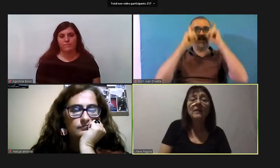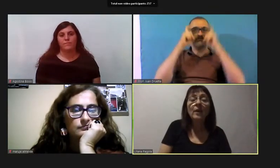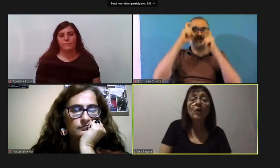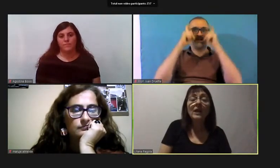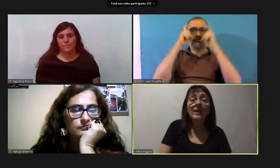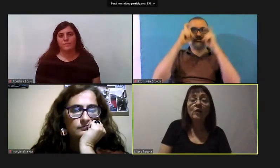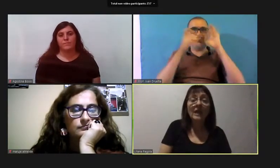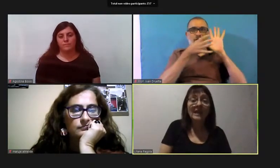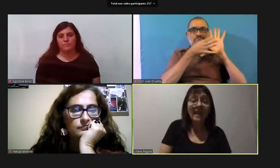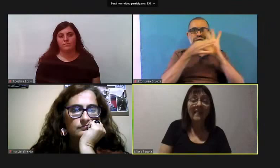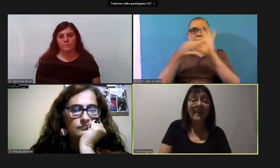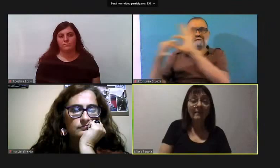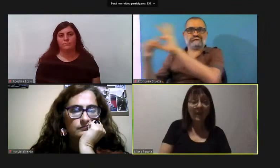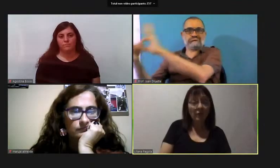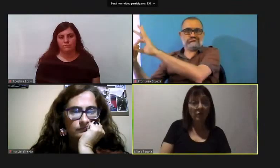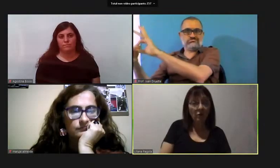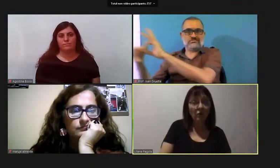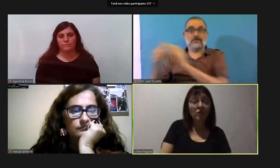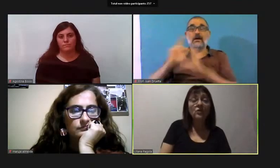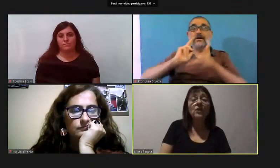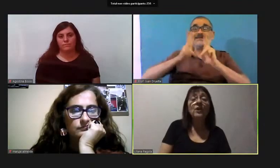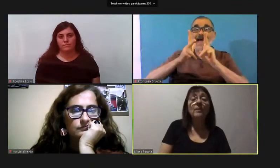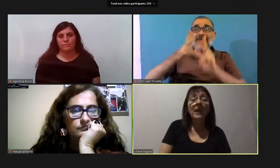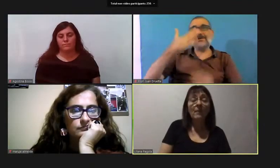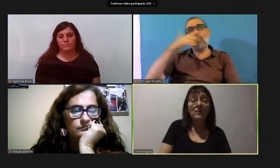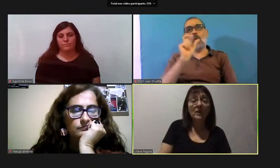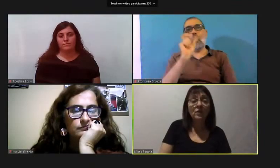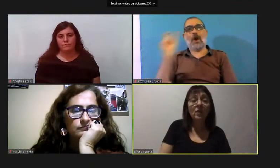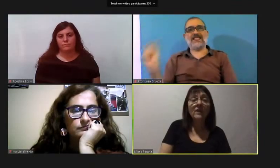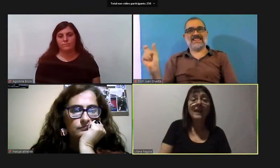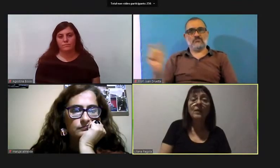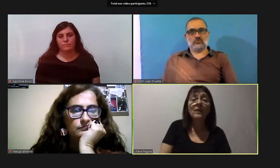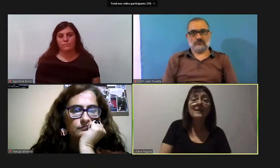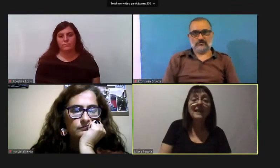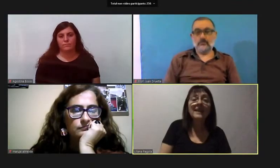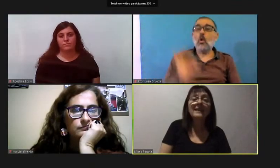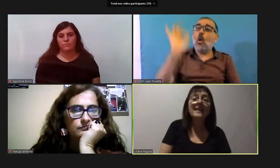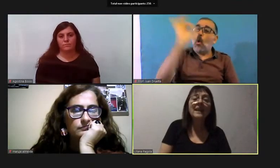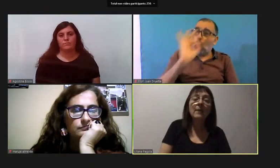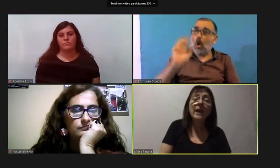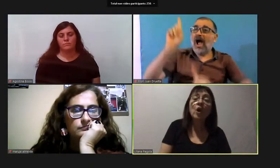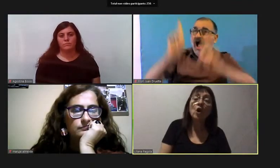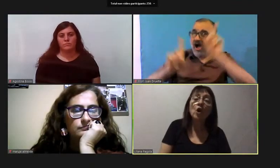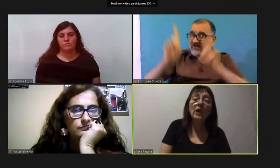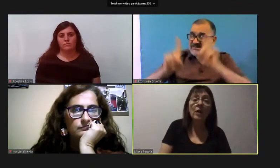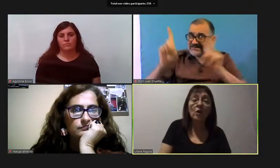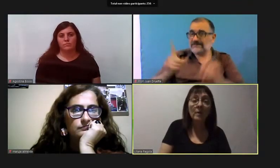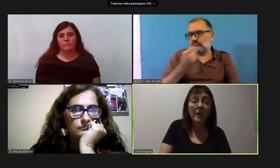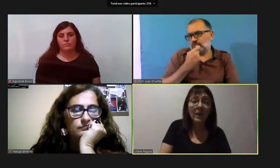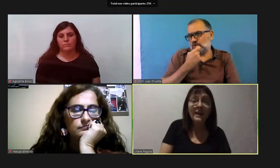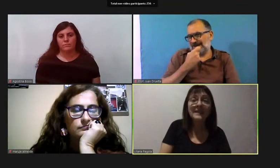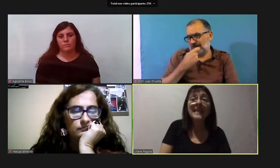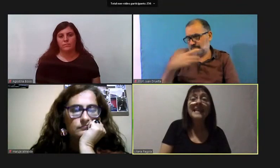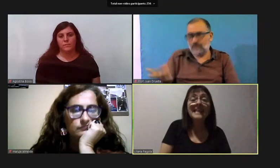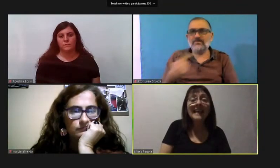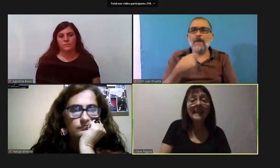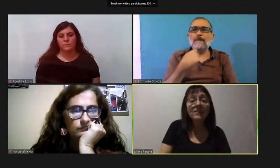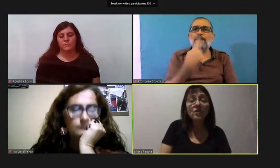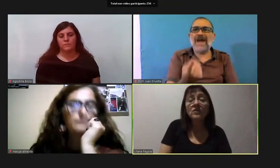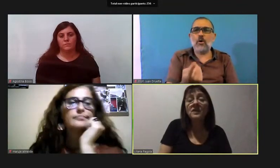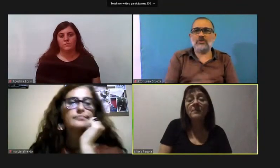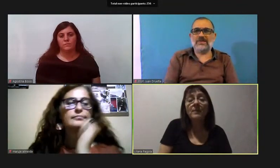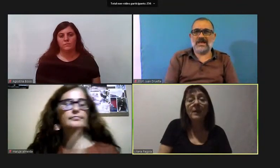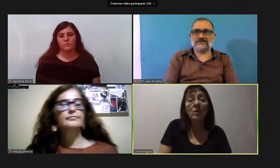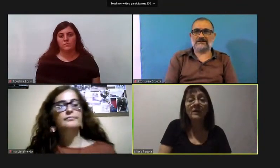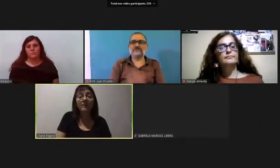tiene que ver con la tonalidad. Para nosotros, para las personas sordas, la lengua de señas tiene que ver con los rasgos no manuales y la